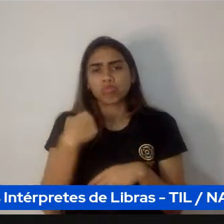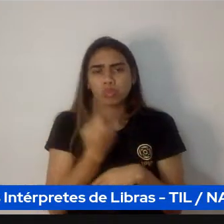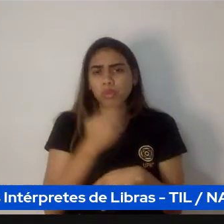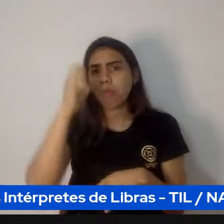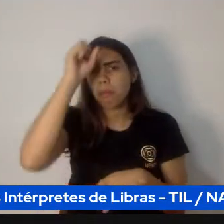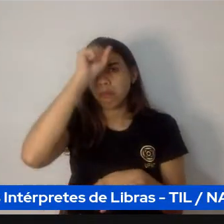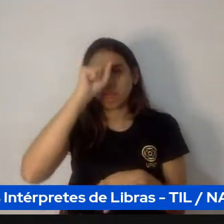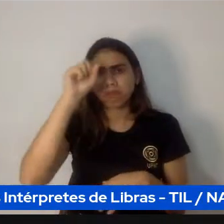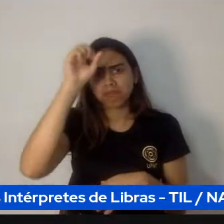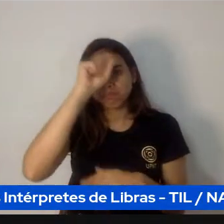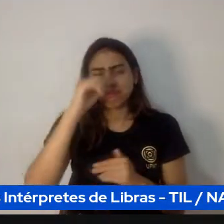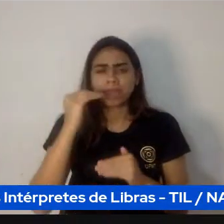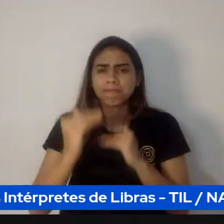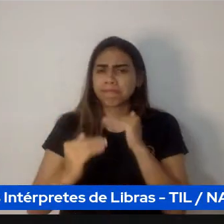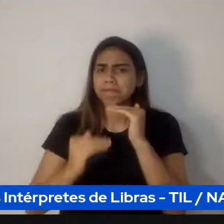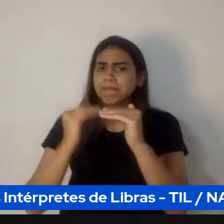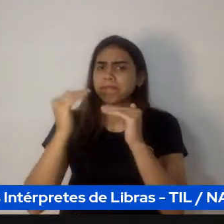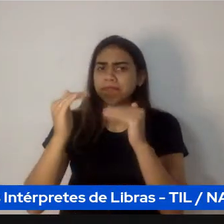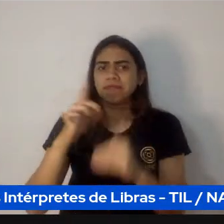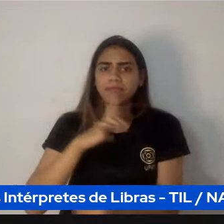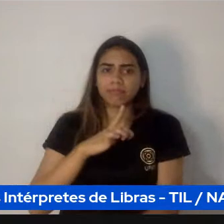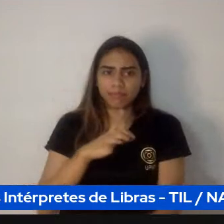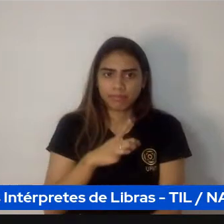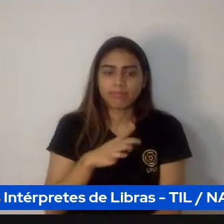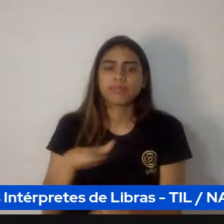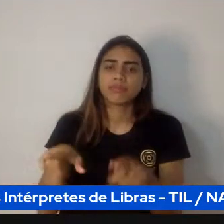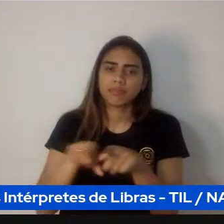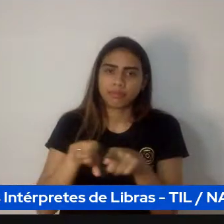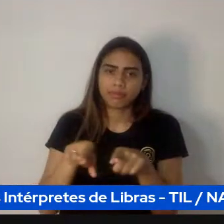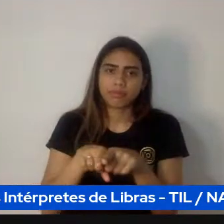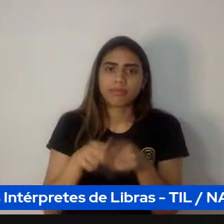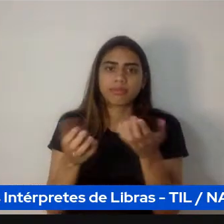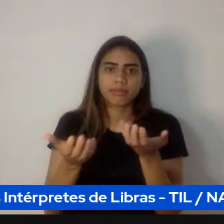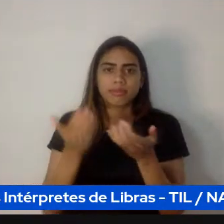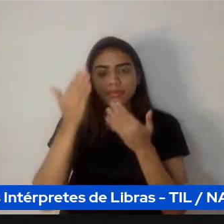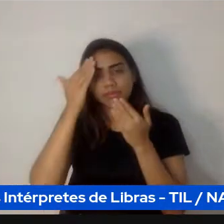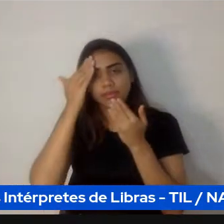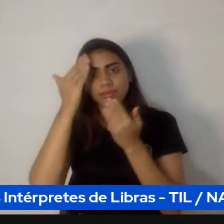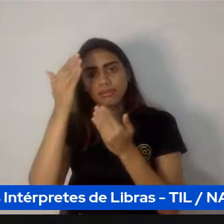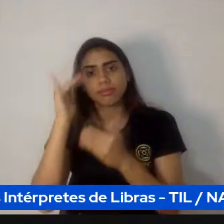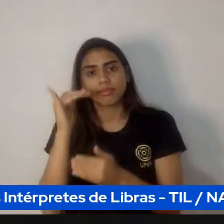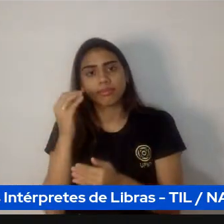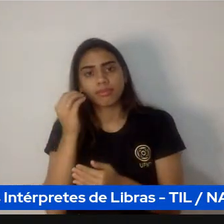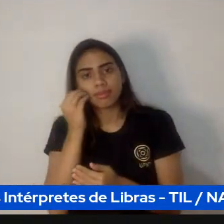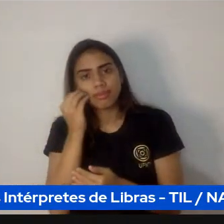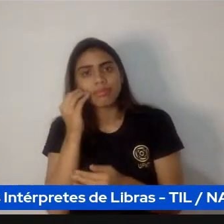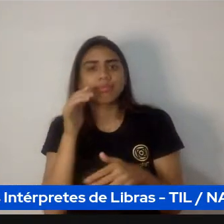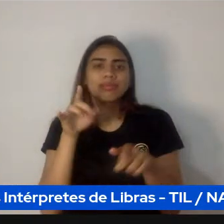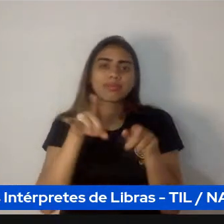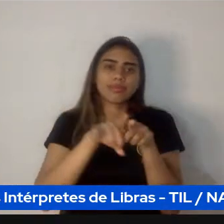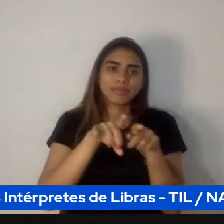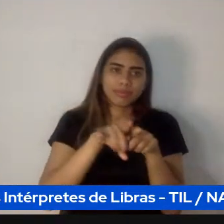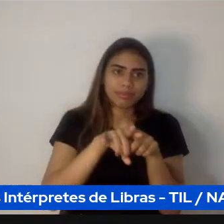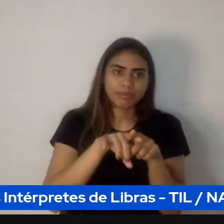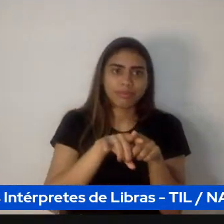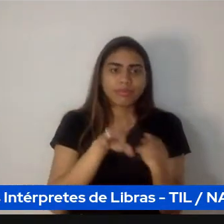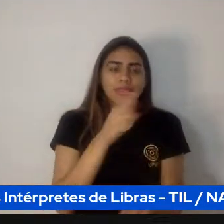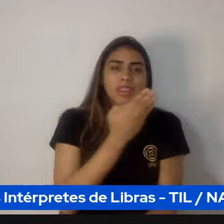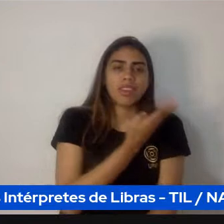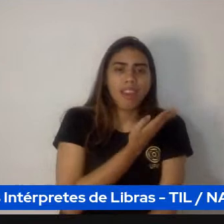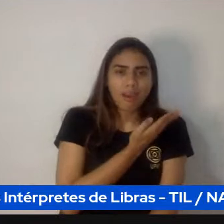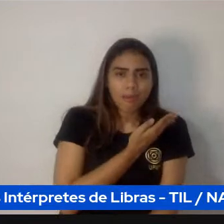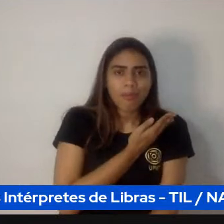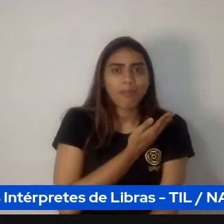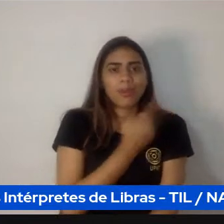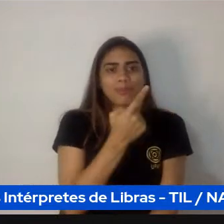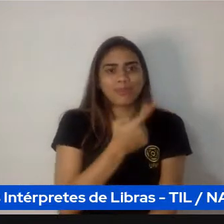para agradecer a oportunidade e agradecer também nossa amizade, né, Paulo? O caminho que a gente já trilhou